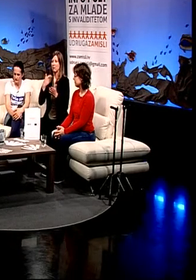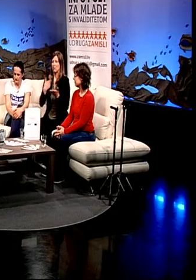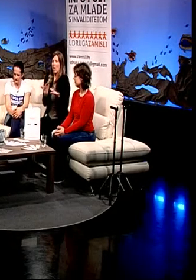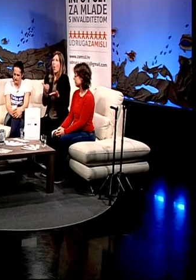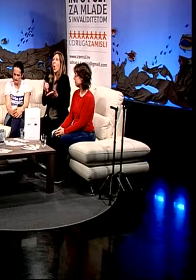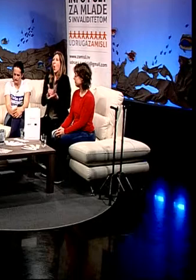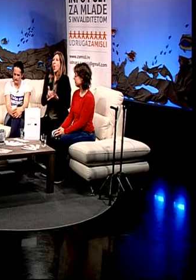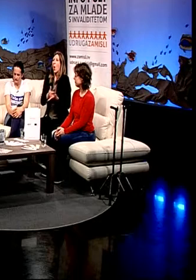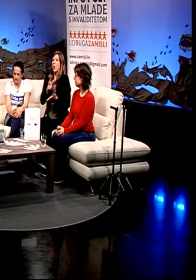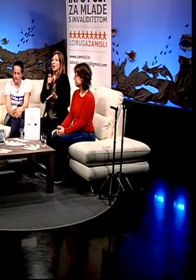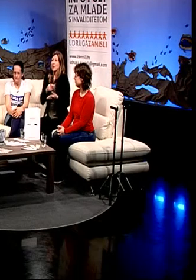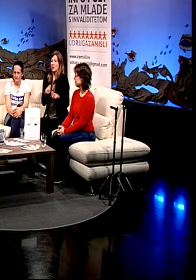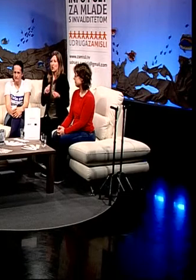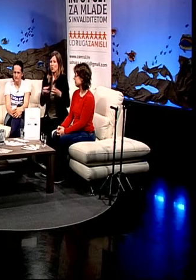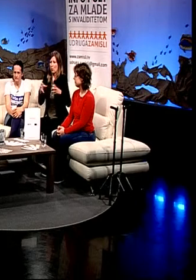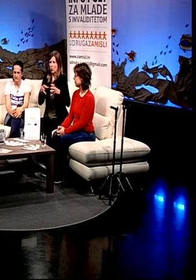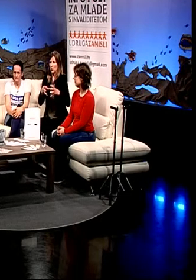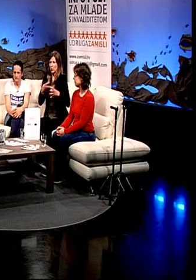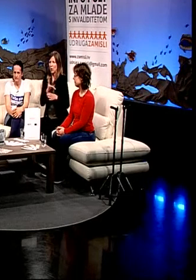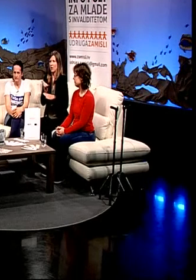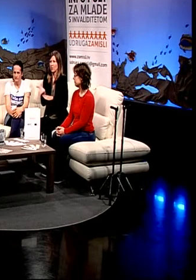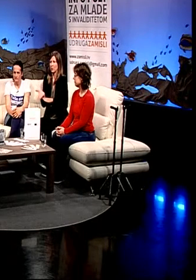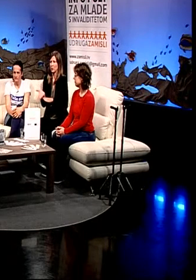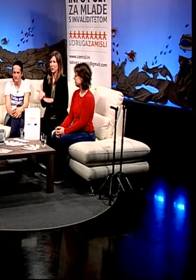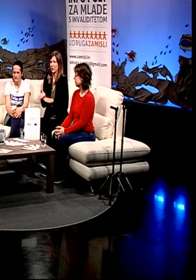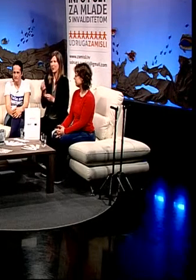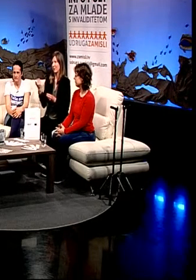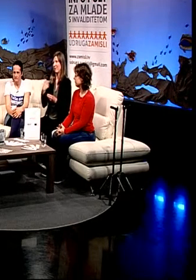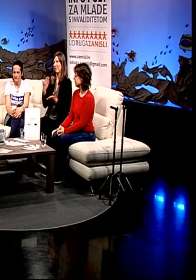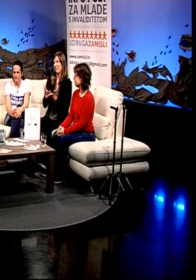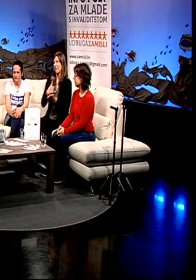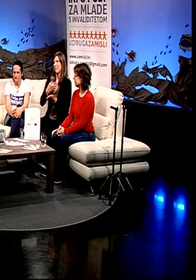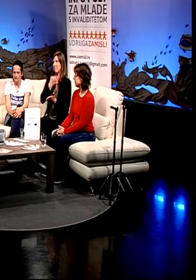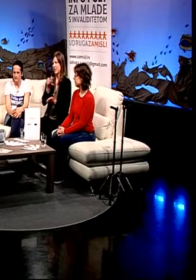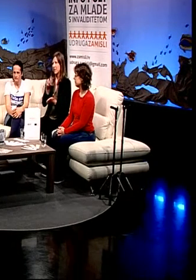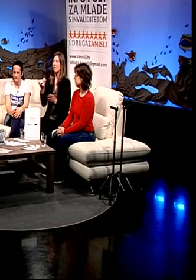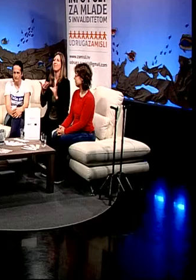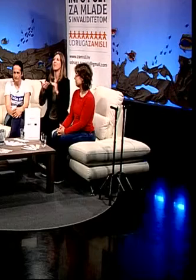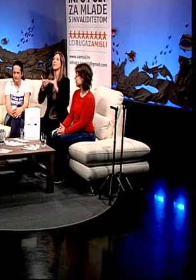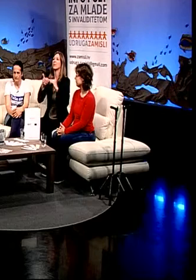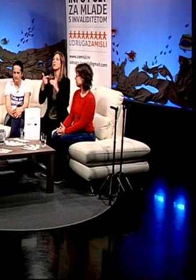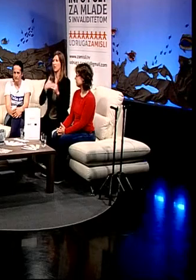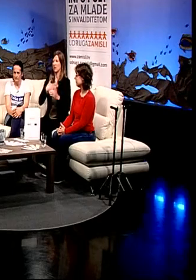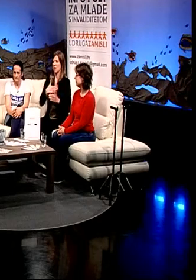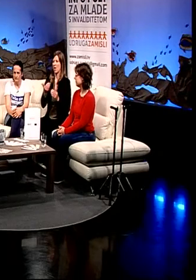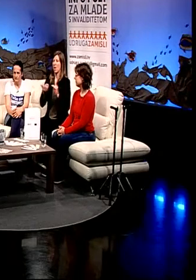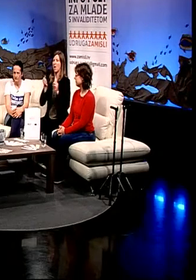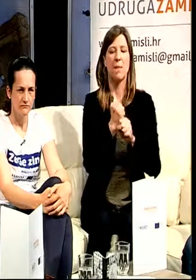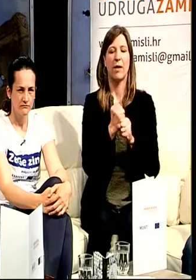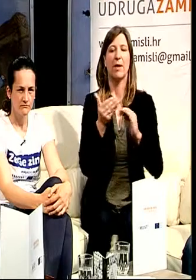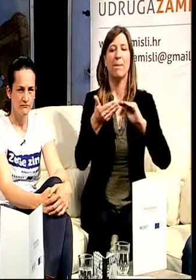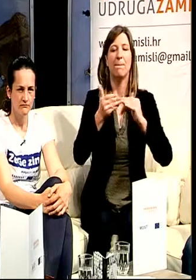aktivnosti, koju isto, evo, istaknuću već kad si me pitala, to je prilagodba literature za slijepi studente.